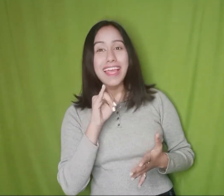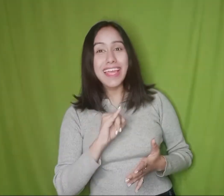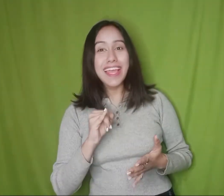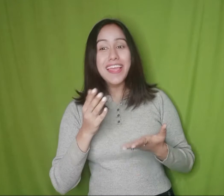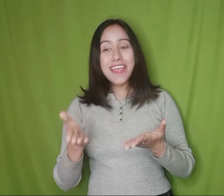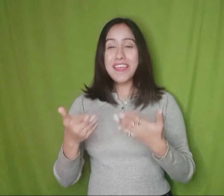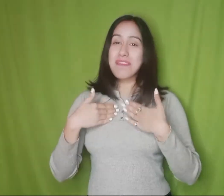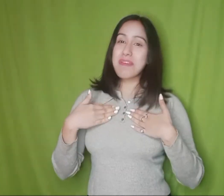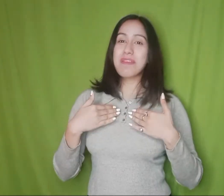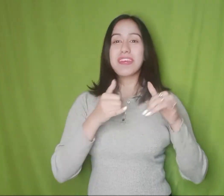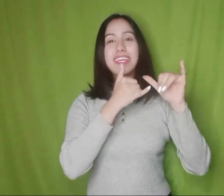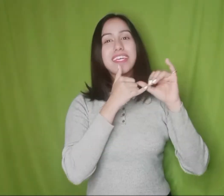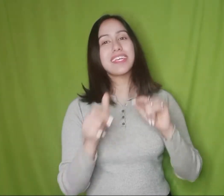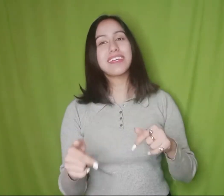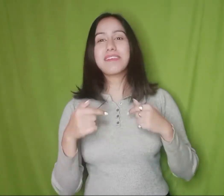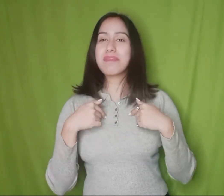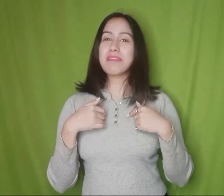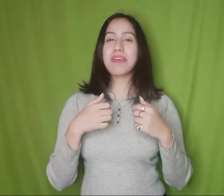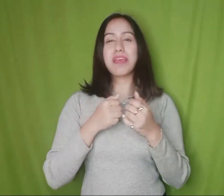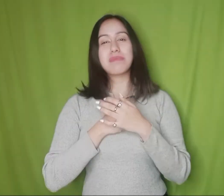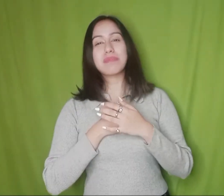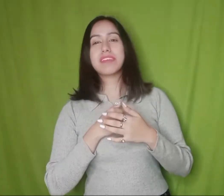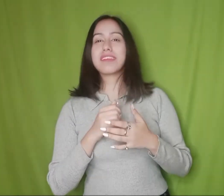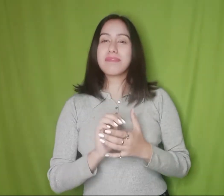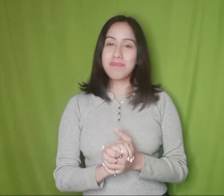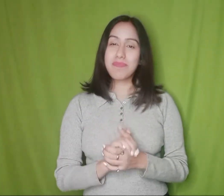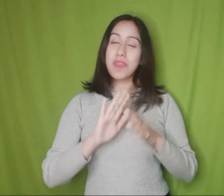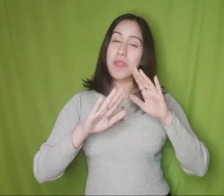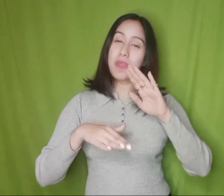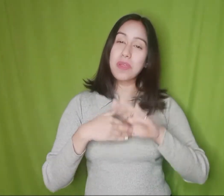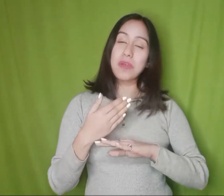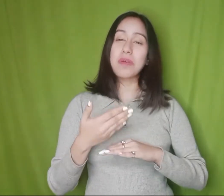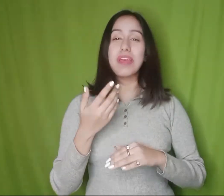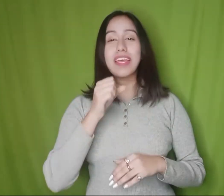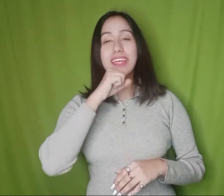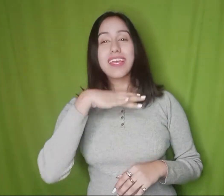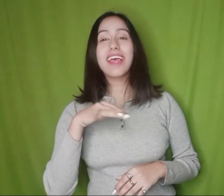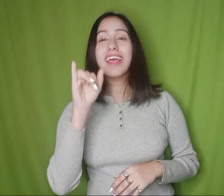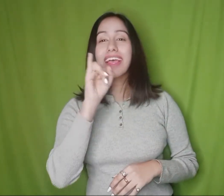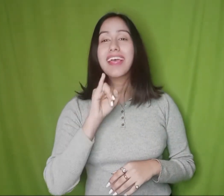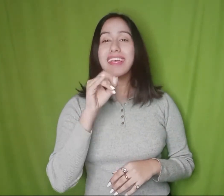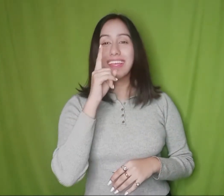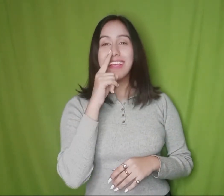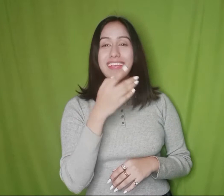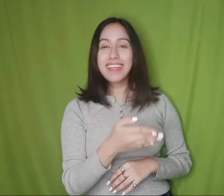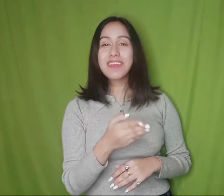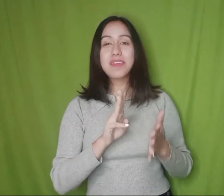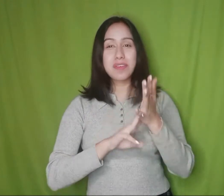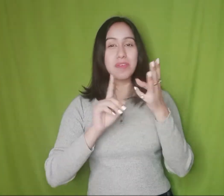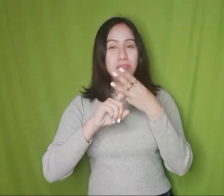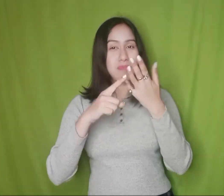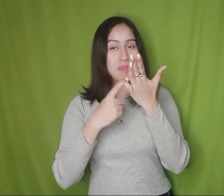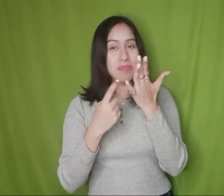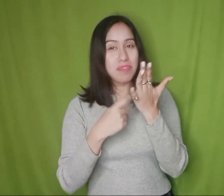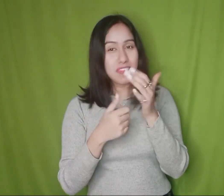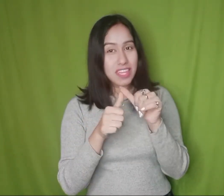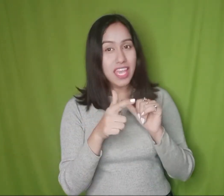वहीं रख दिए। मीरा ने देखा तो उछल पड़ी, दादी सा कृष्णा मेरे हुए। उस दिन से मीरा का हर जागता